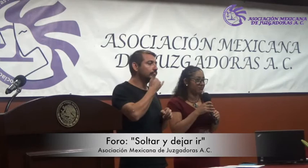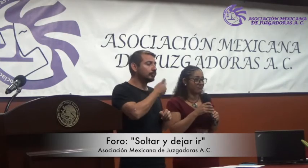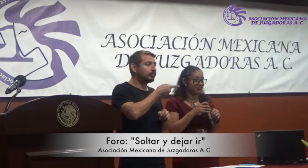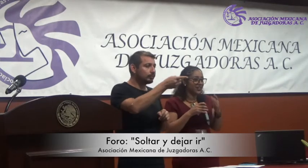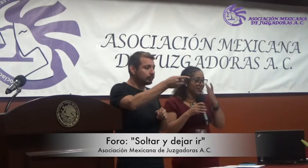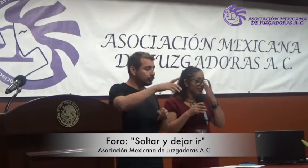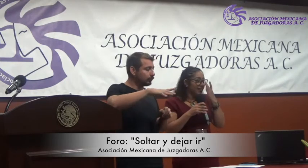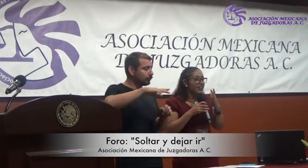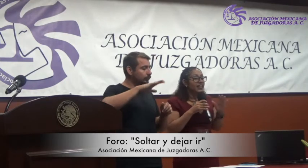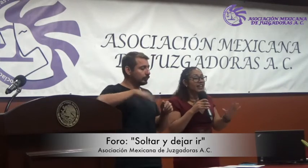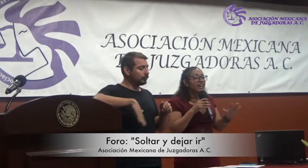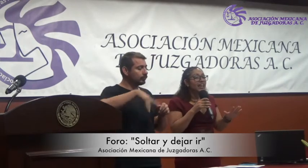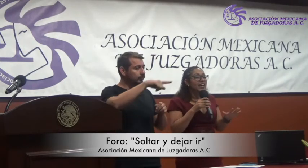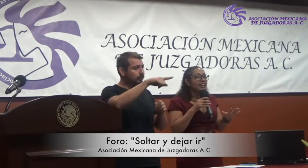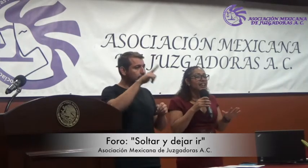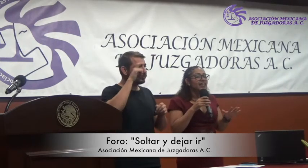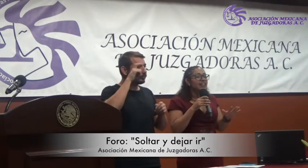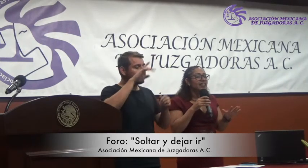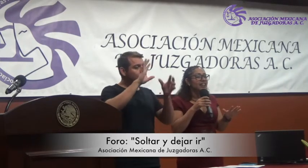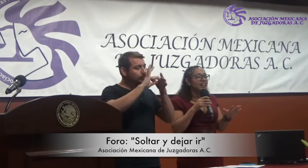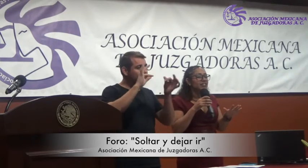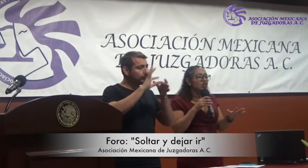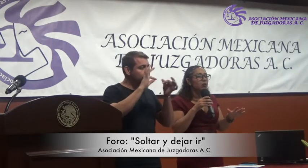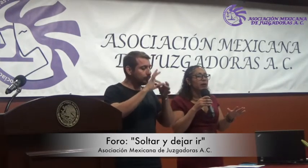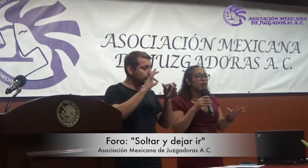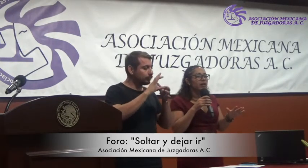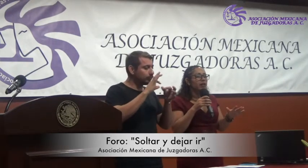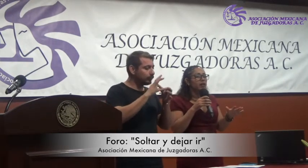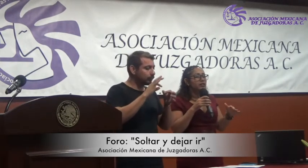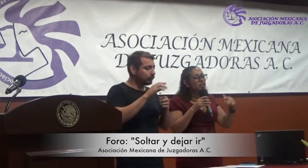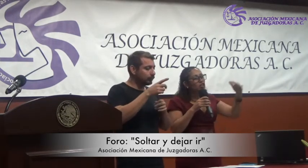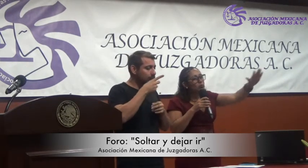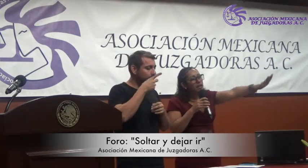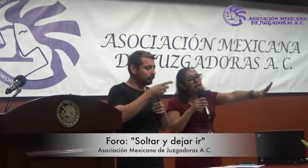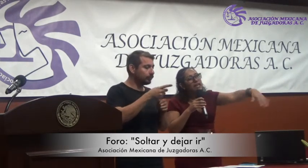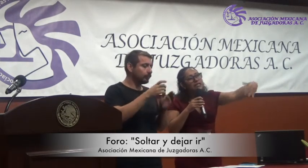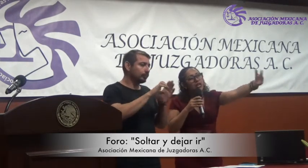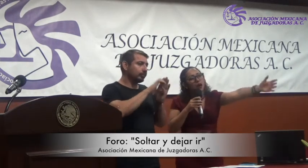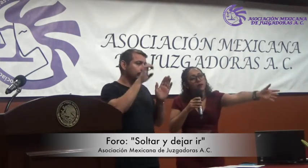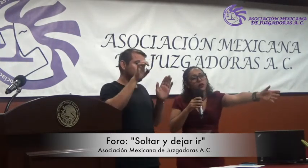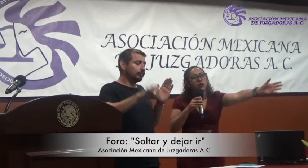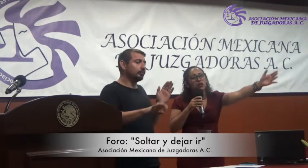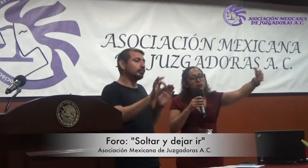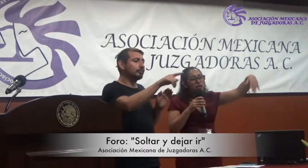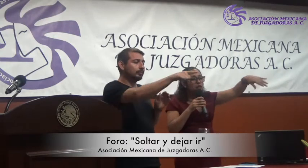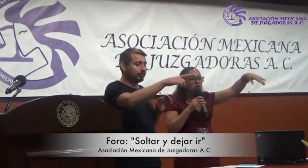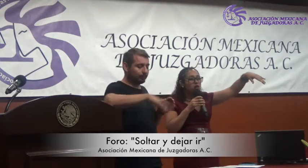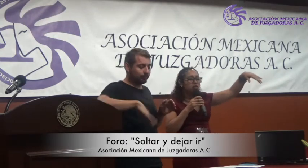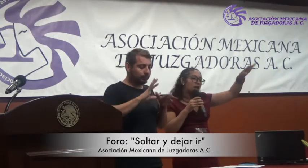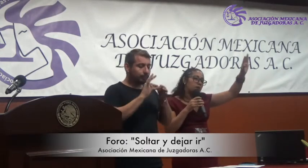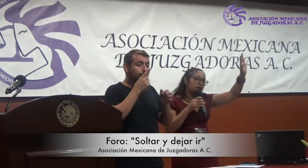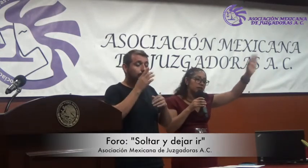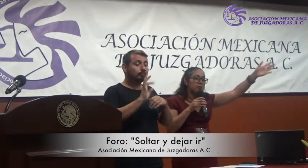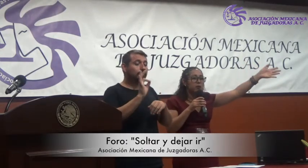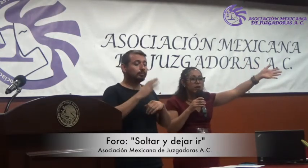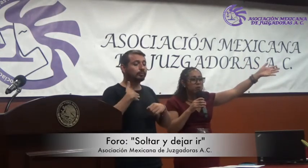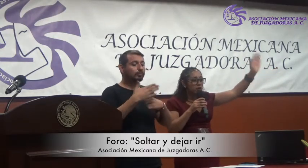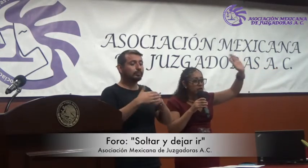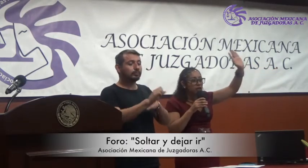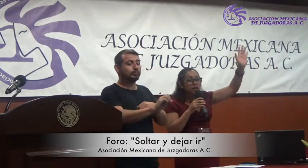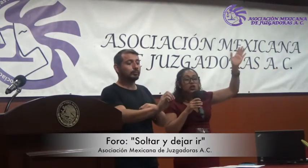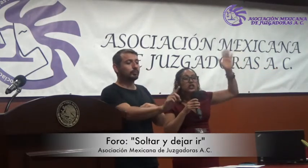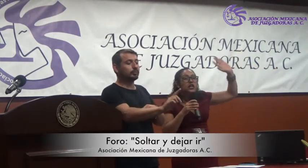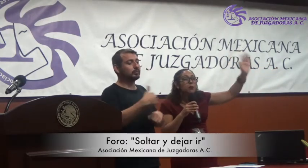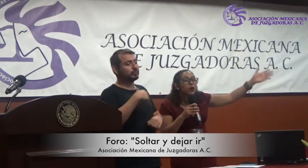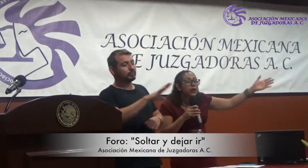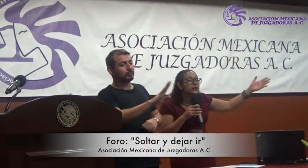perdón, que sobre si yo supiera que el sábado o el domingo tal vez ya me voy a